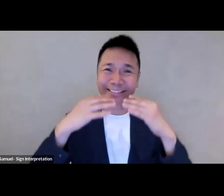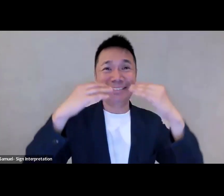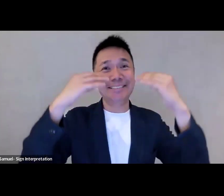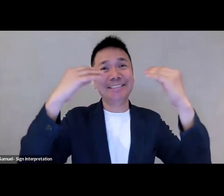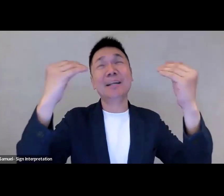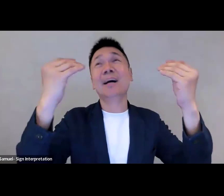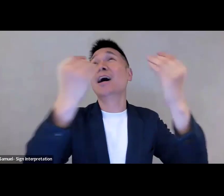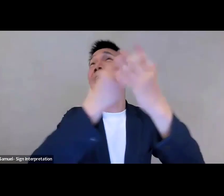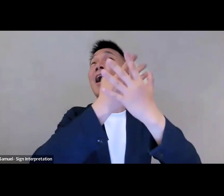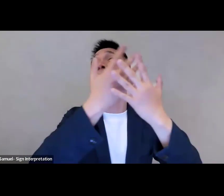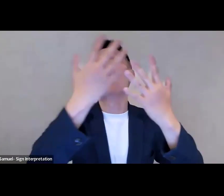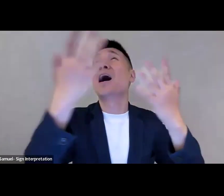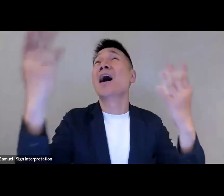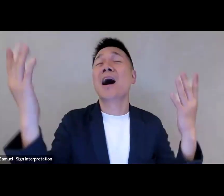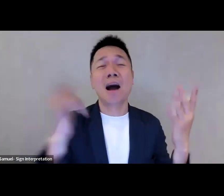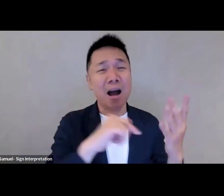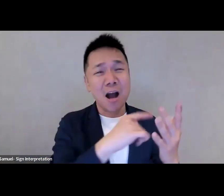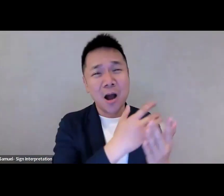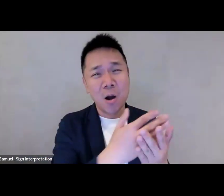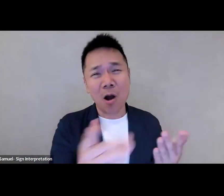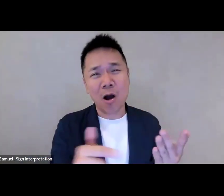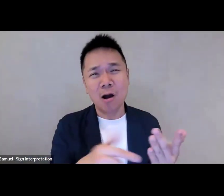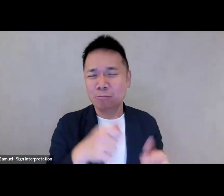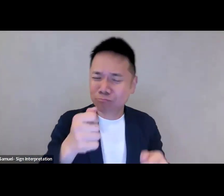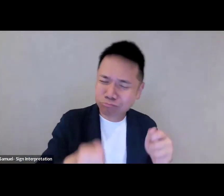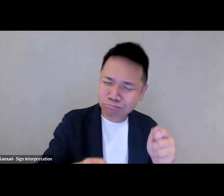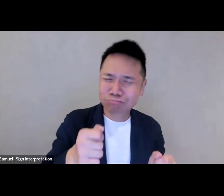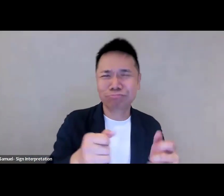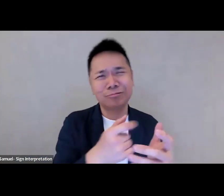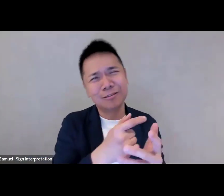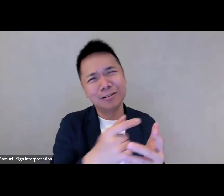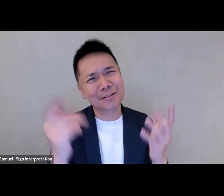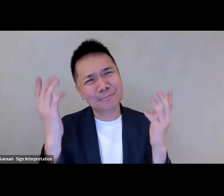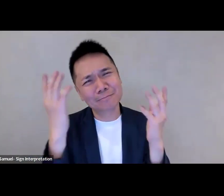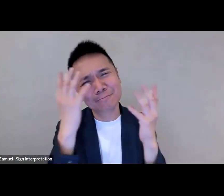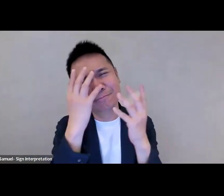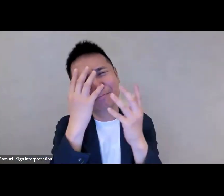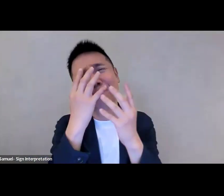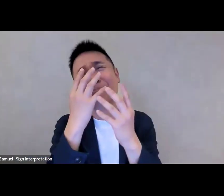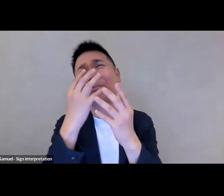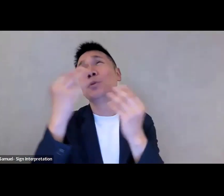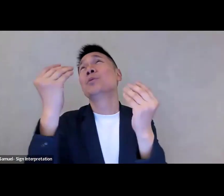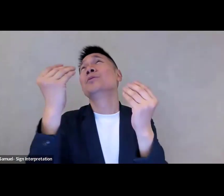我们呢会把他的传奇持续下去。